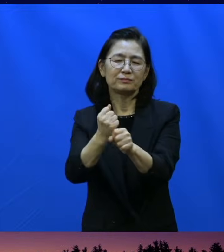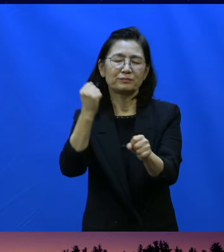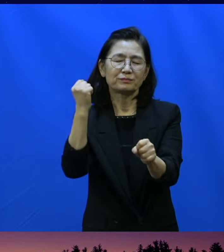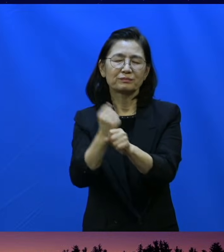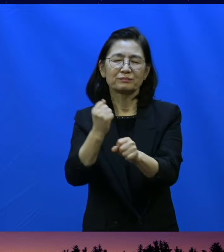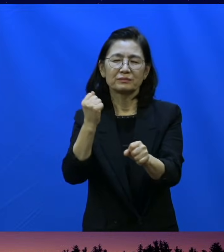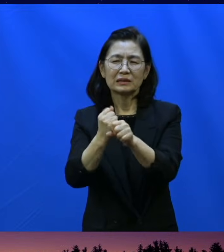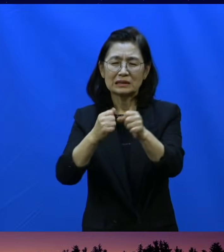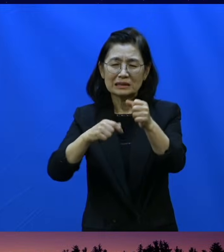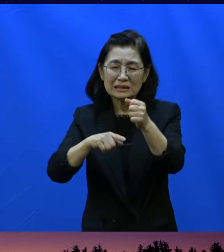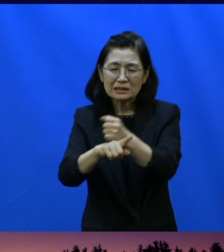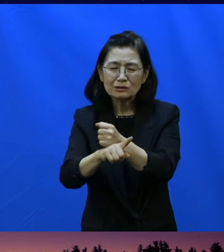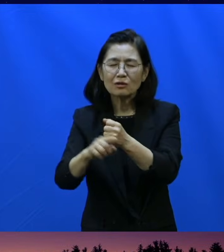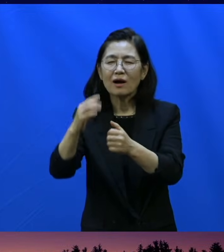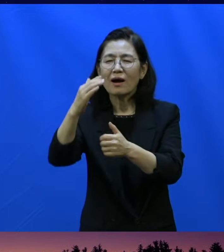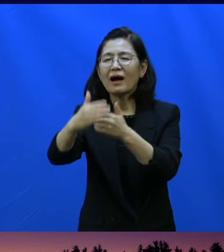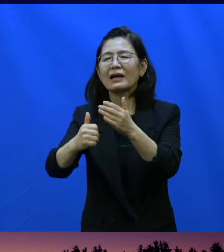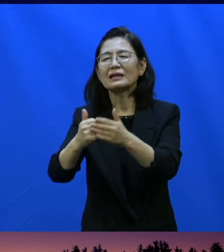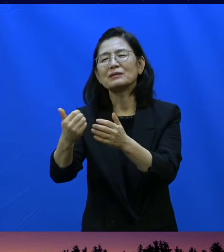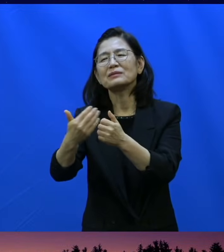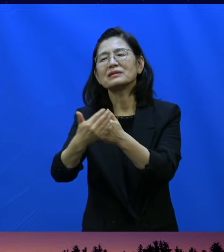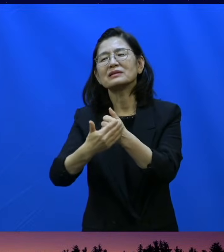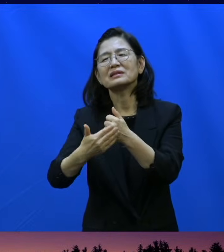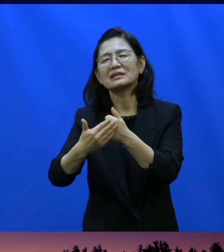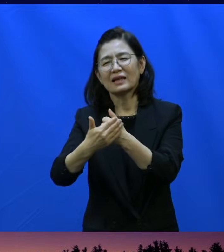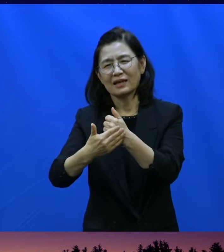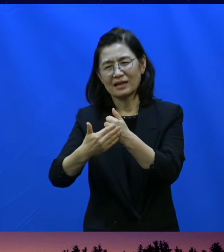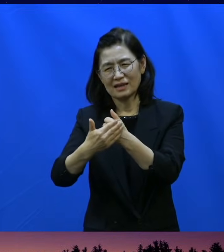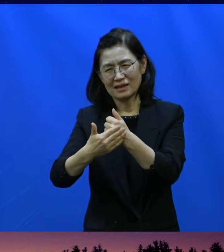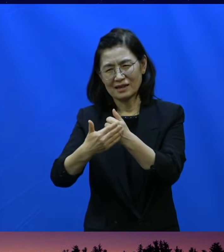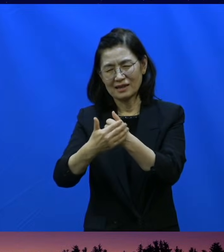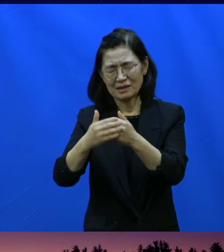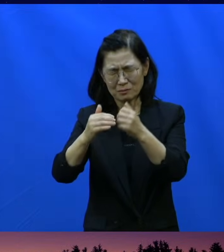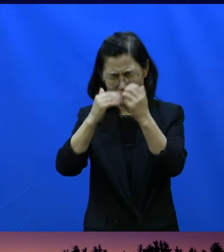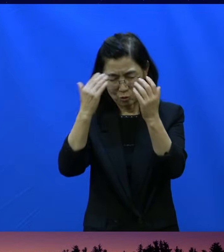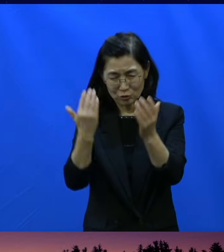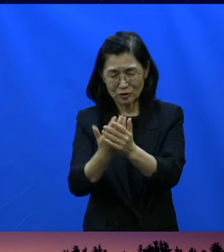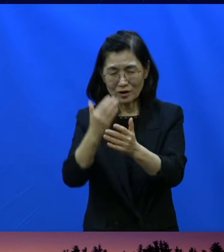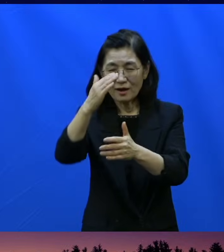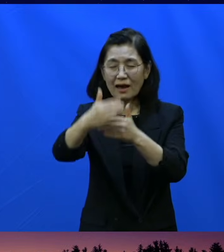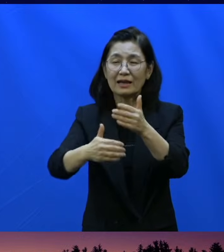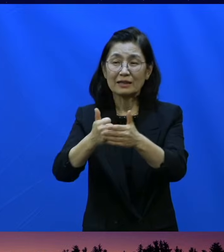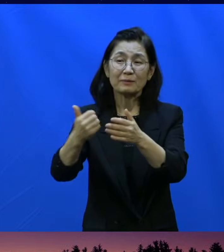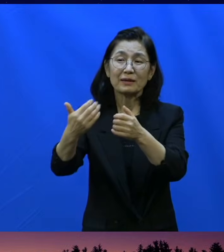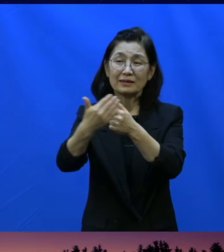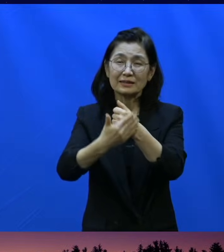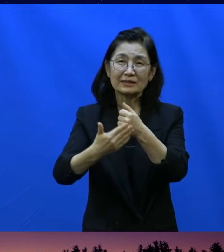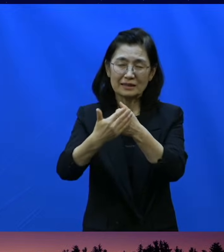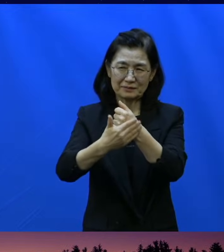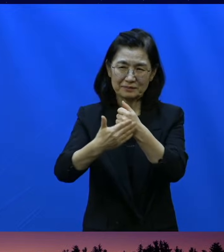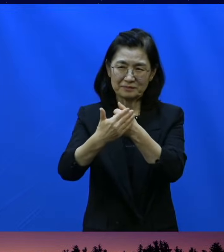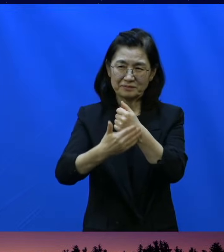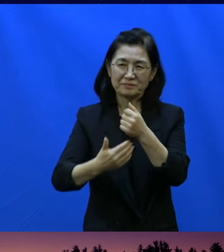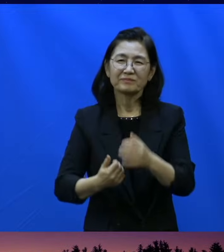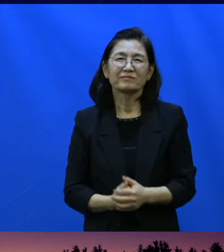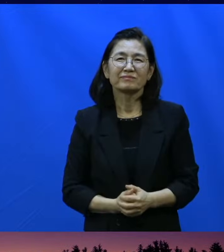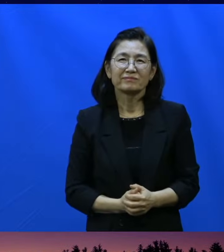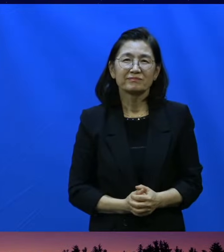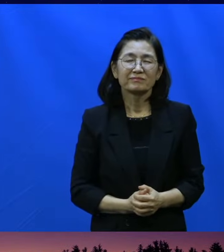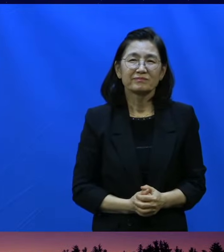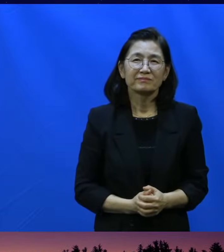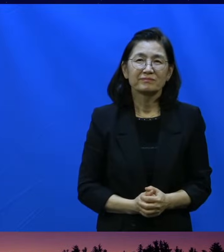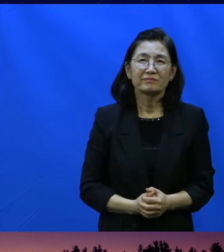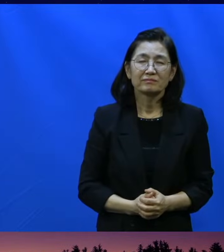거죠. 그 인간을 안 될 인간을 인간 만들어 놓고야 마시는 하나님. 그게 은혜라는 거죠.